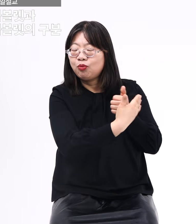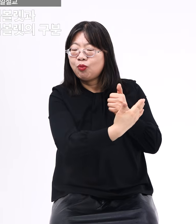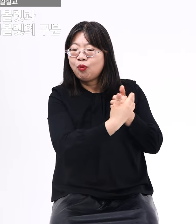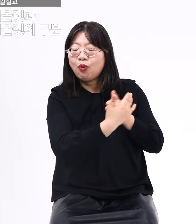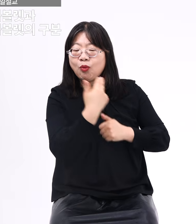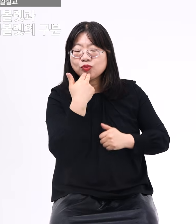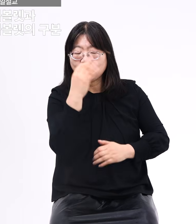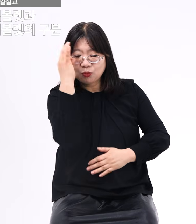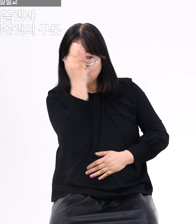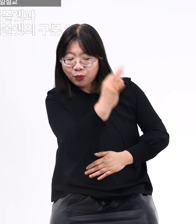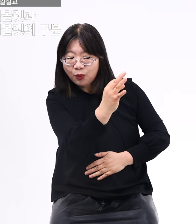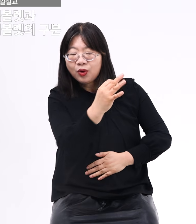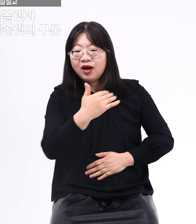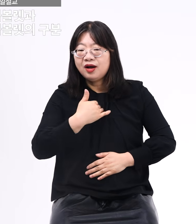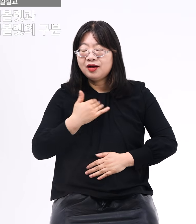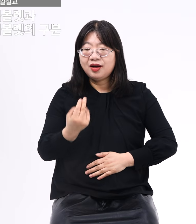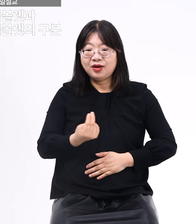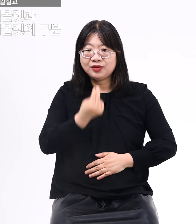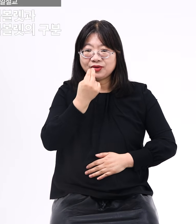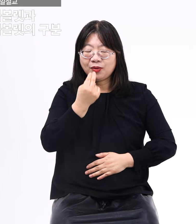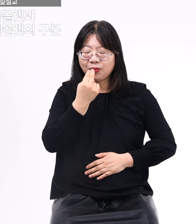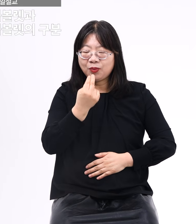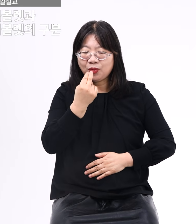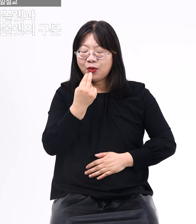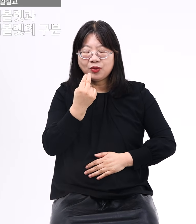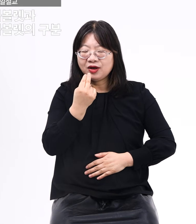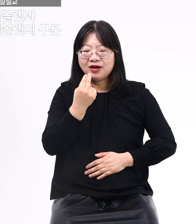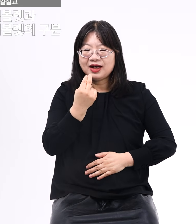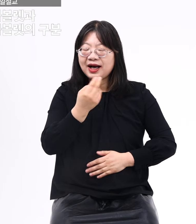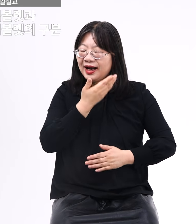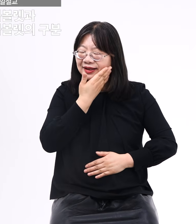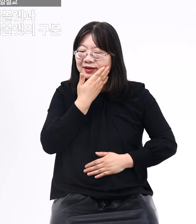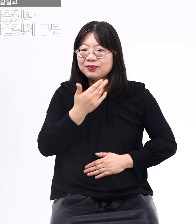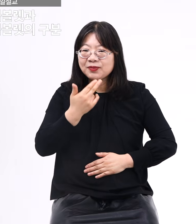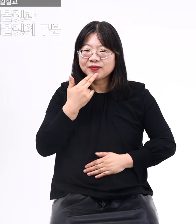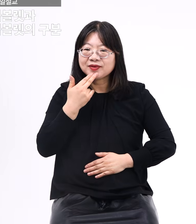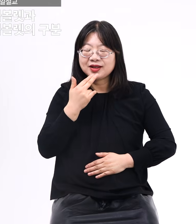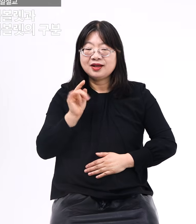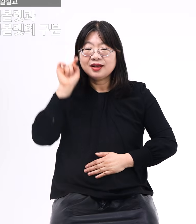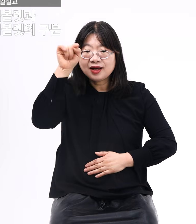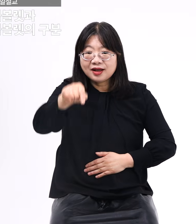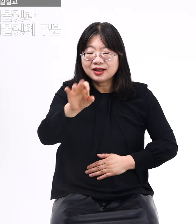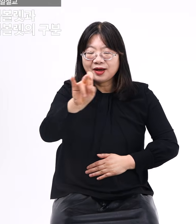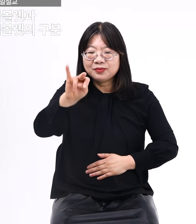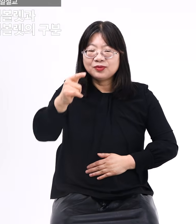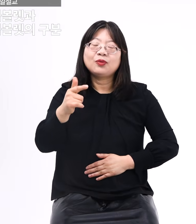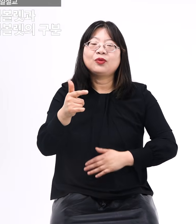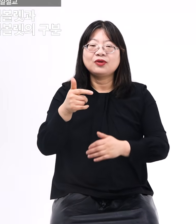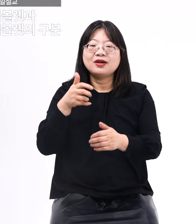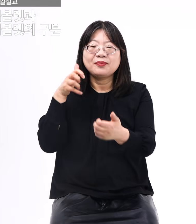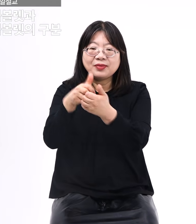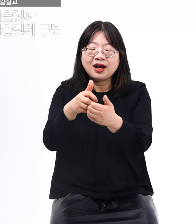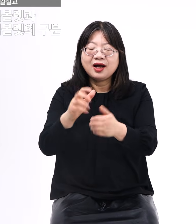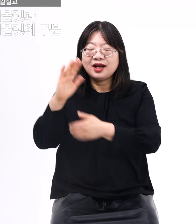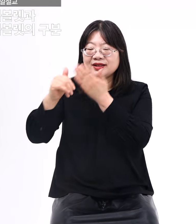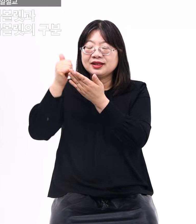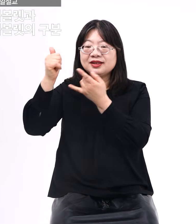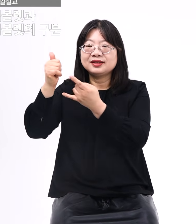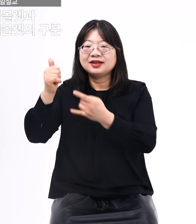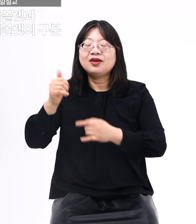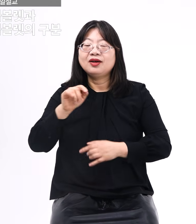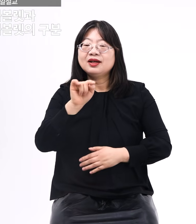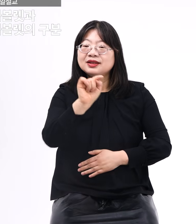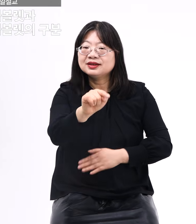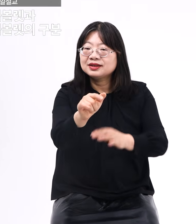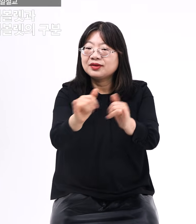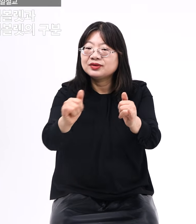아니하는 것을 보고 내 목숨을 돌아보지 아니하고 건너가서 암몬 자손을 쳤더니 여호와께서 그들을 내